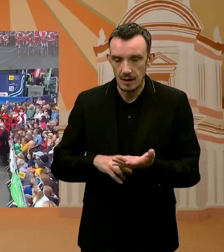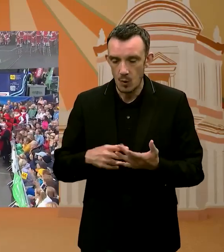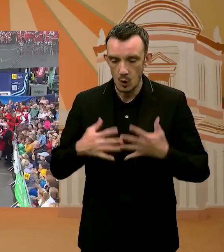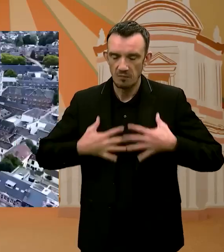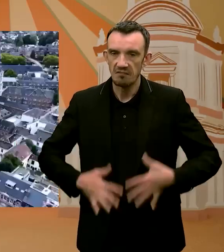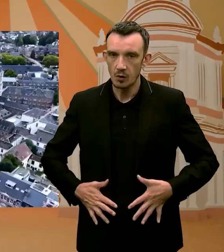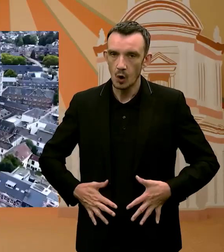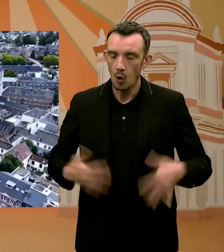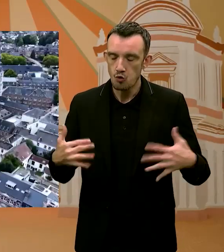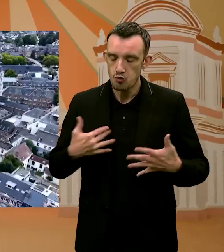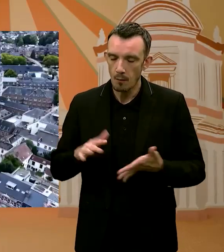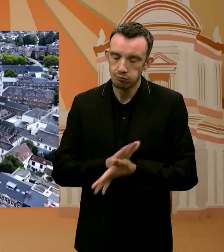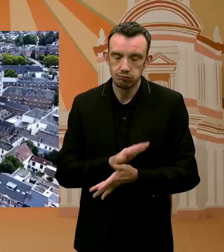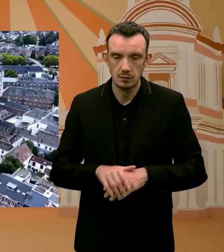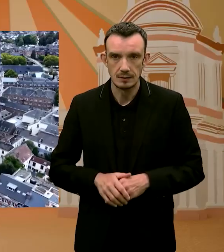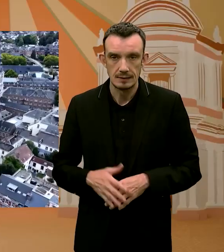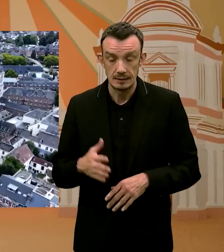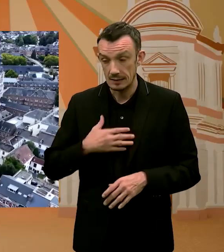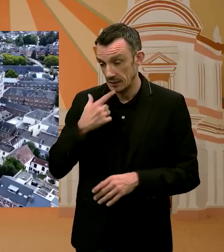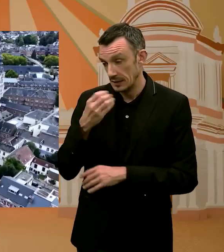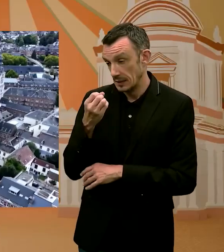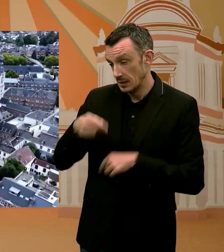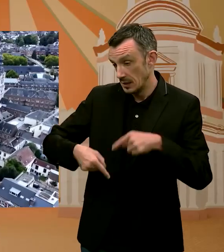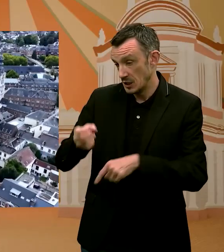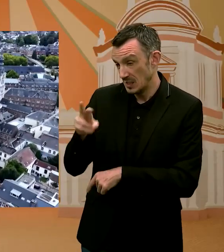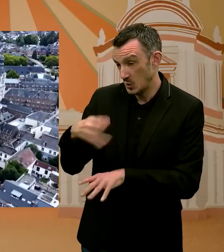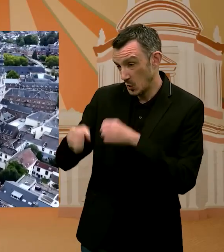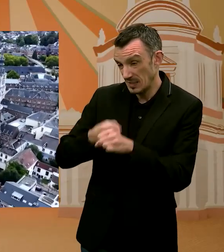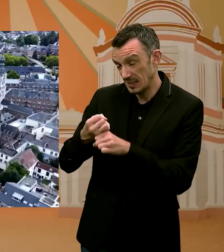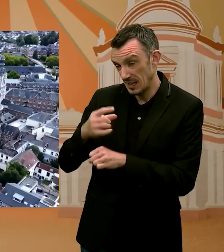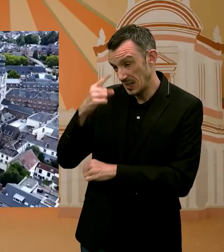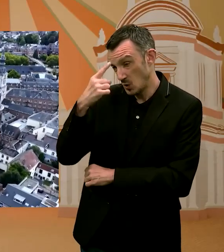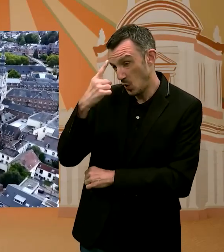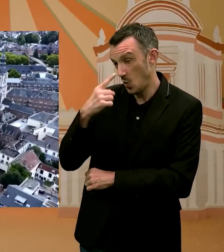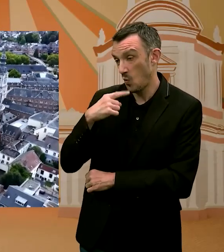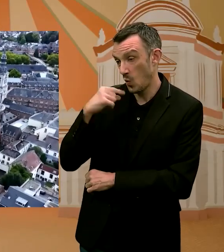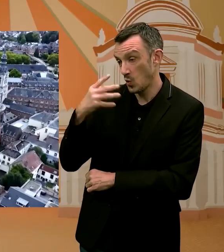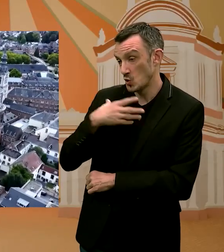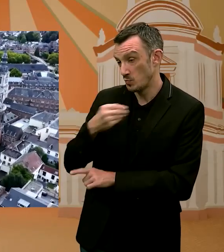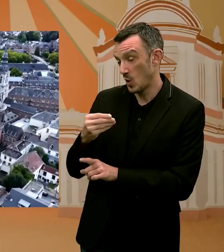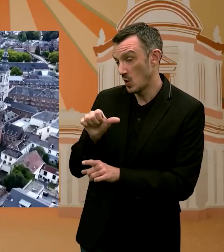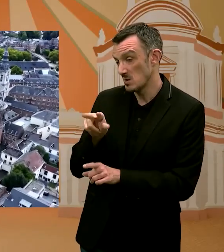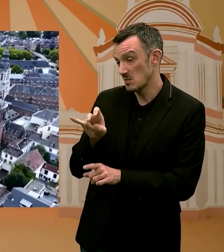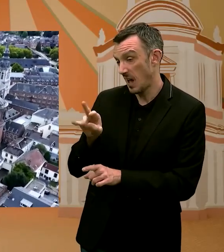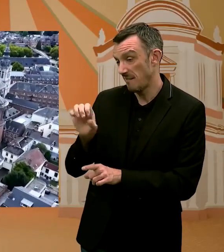Et les chasses d'or qui ira probablement chez les Avresses cette année-ci. Hein. Il reste 3, peut-être 4 mélans. Voilà, ça commence à